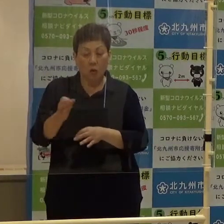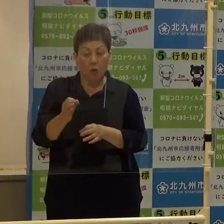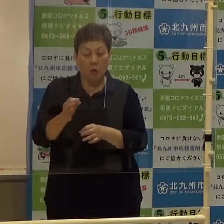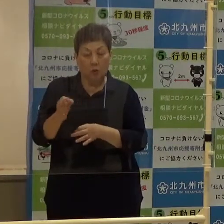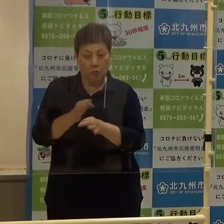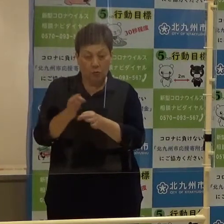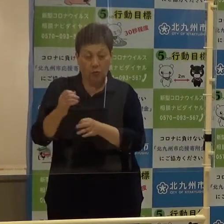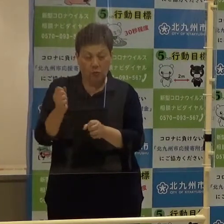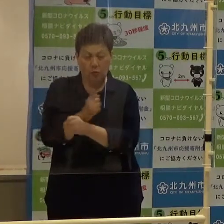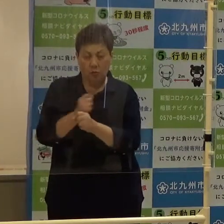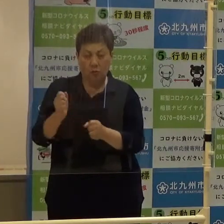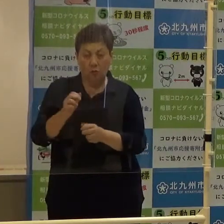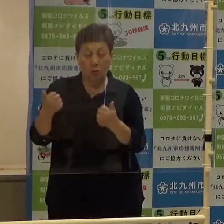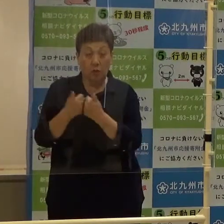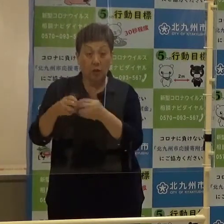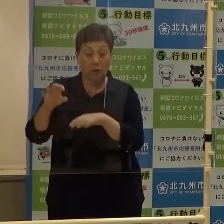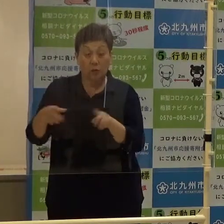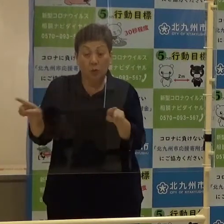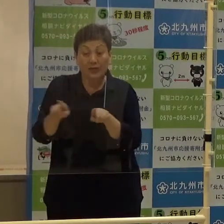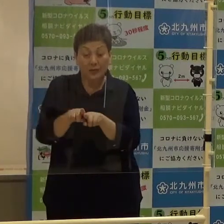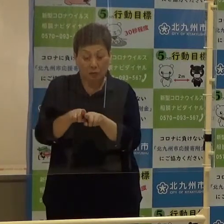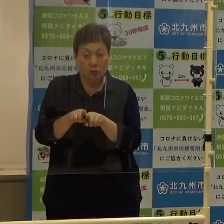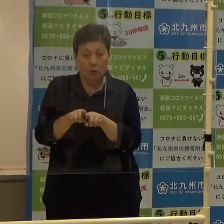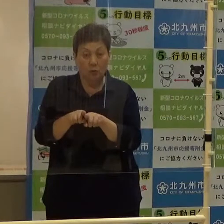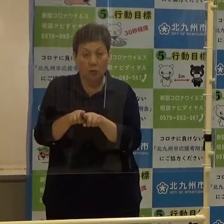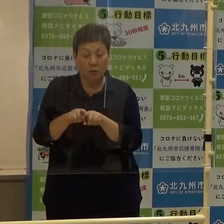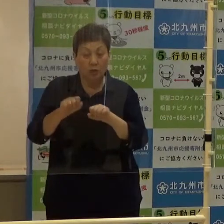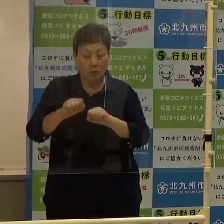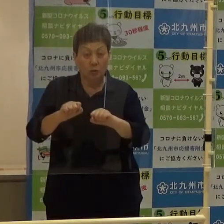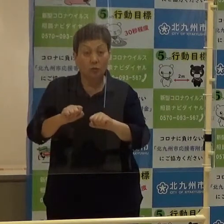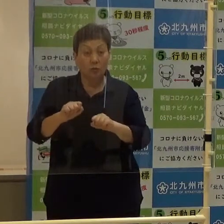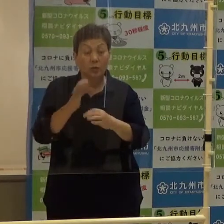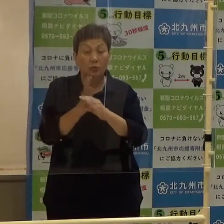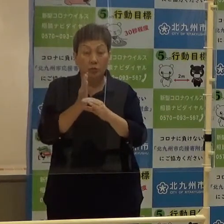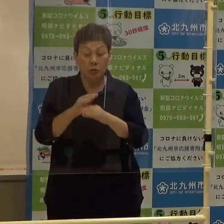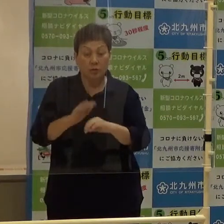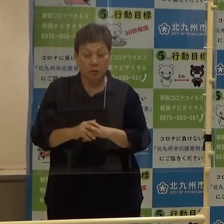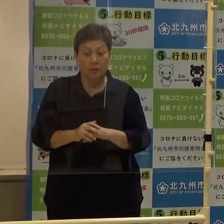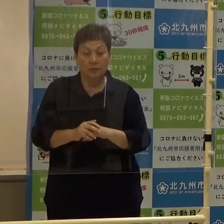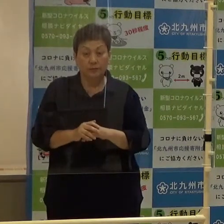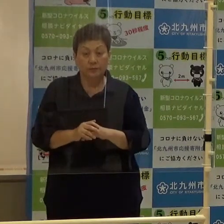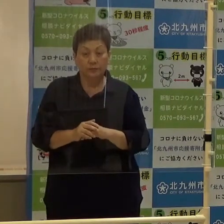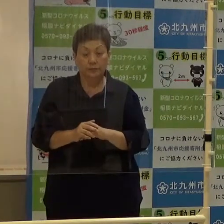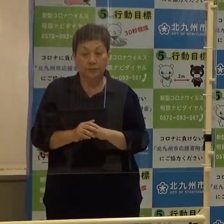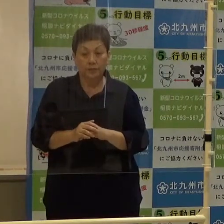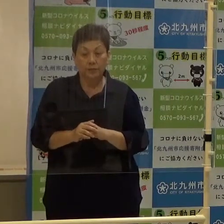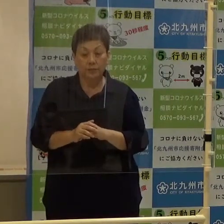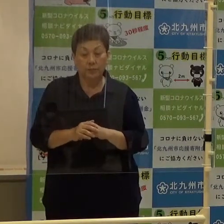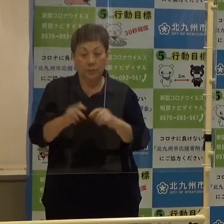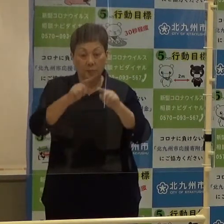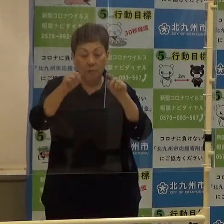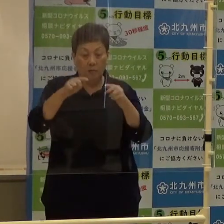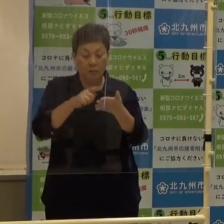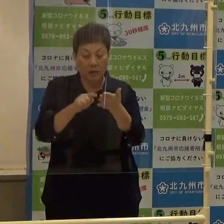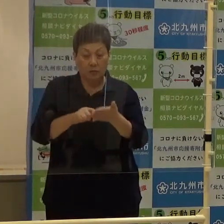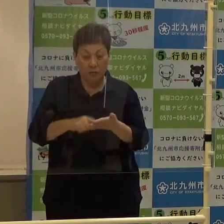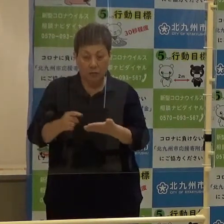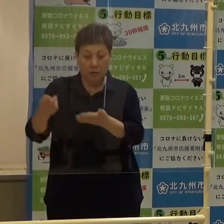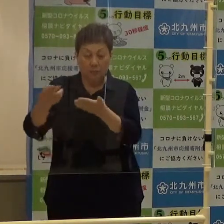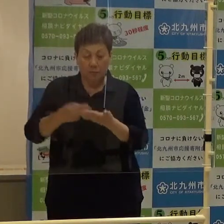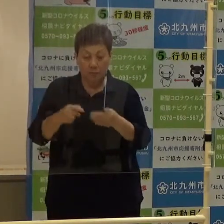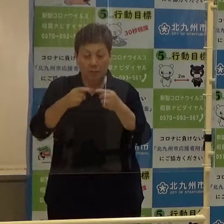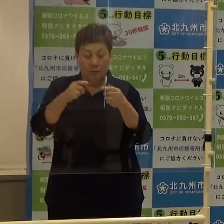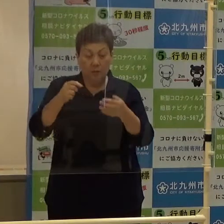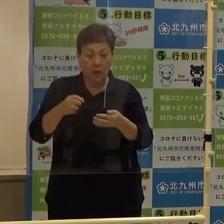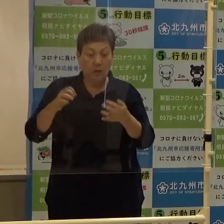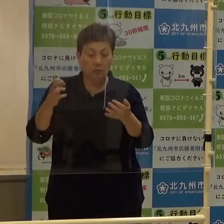方法もありますし、認証という制度もございます。ただ私どもとしてはですね、事業者の皆様とまずそういう取り